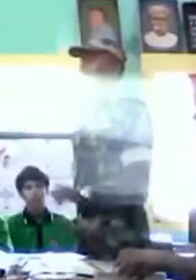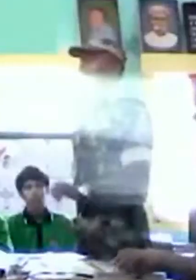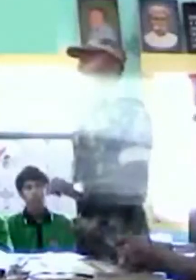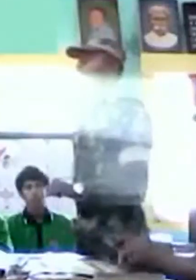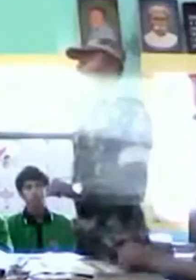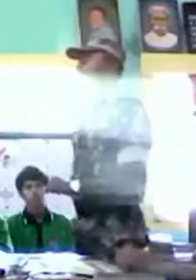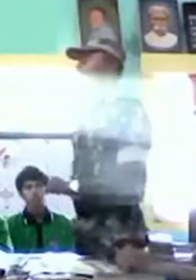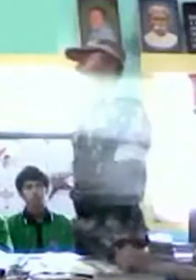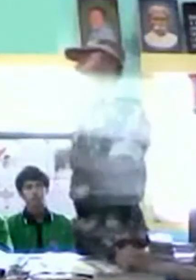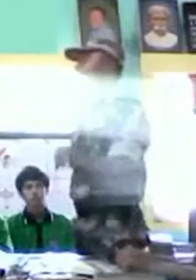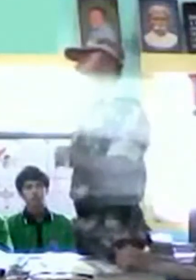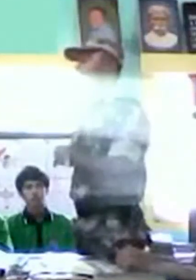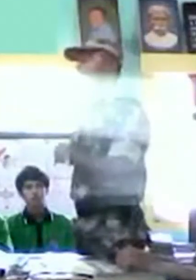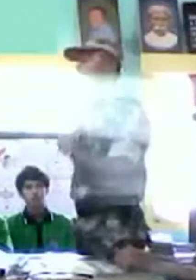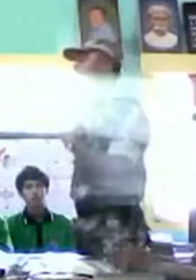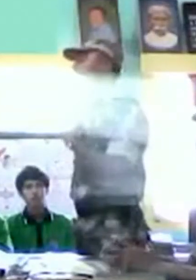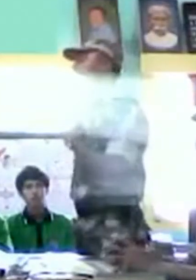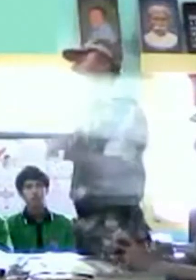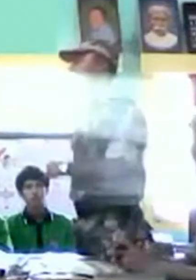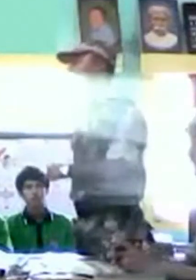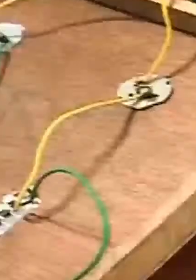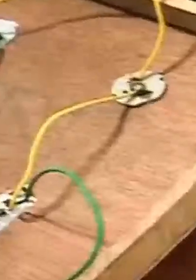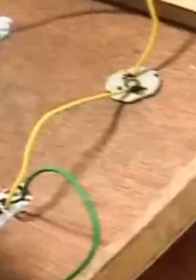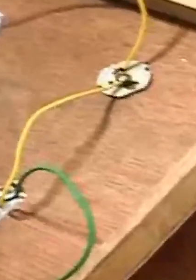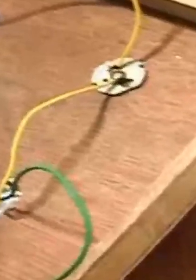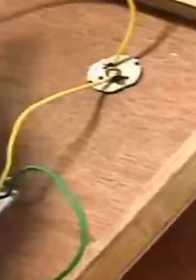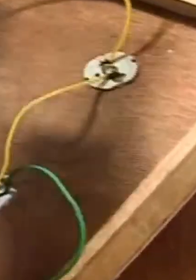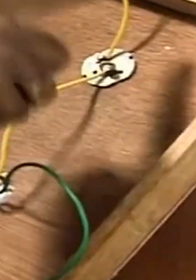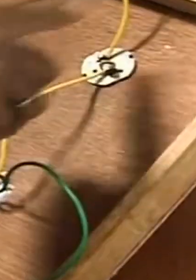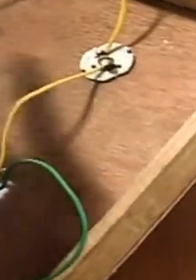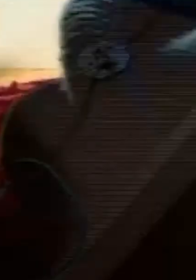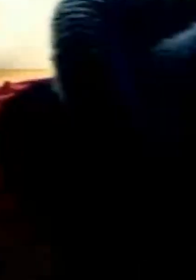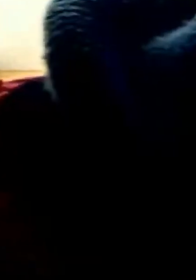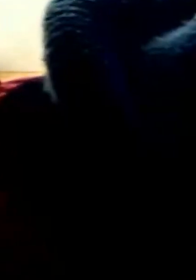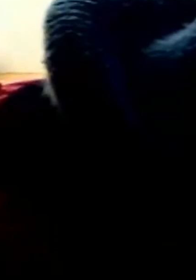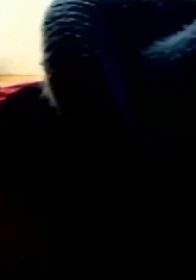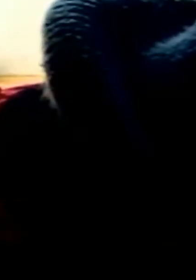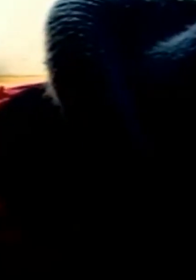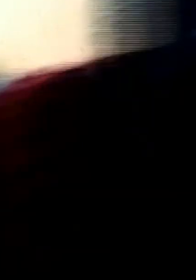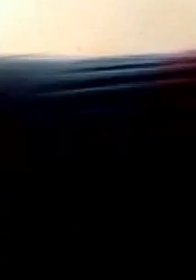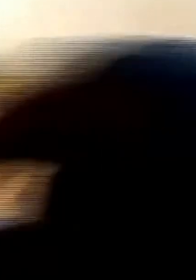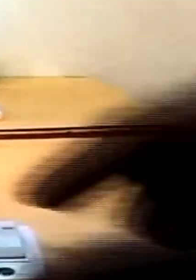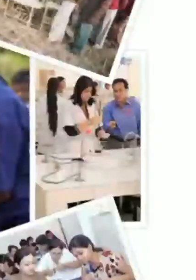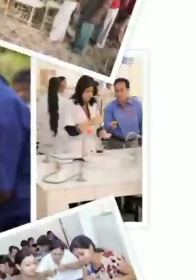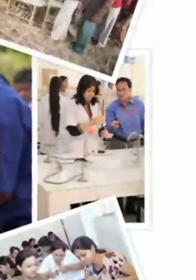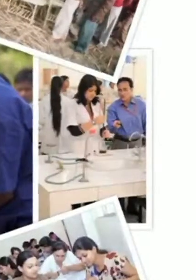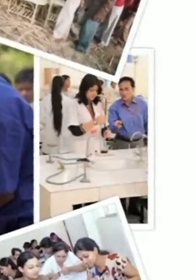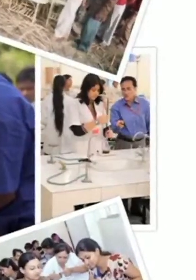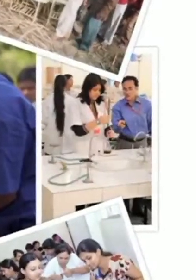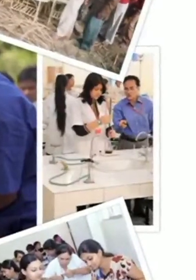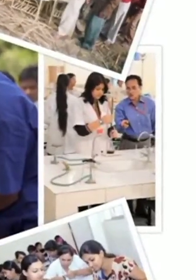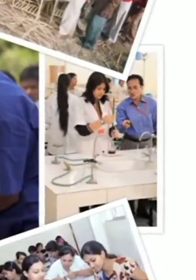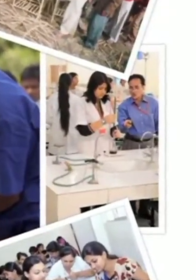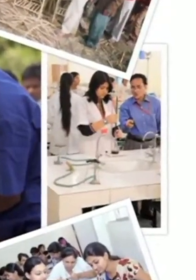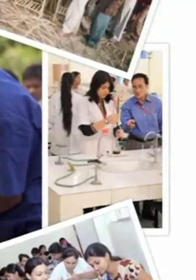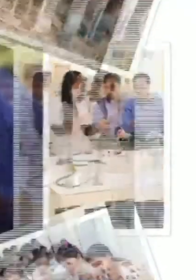रास्ता स्वयं चुने, जीवन ये प्रकाशित करने राहों को आलोकित